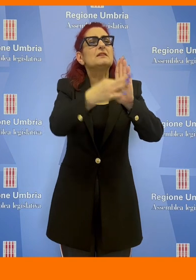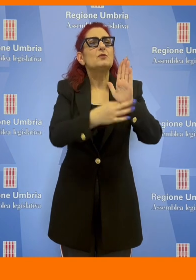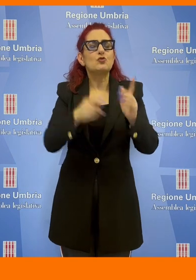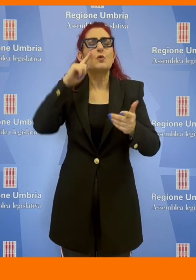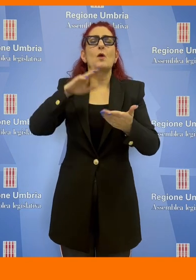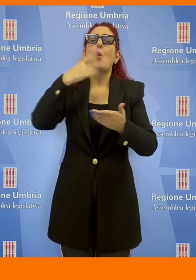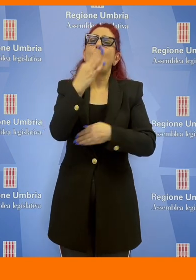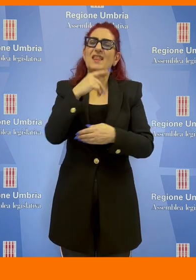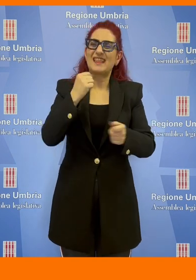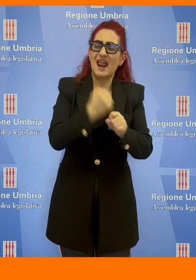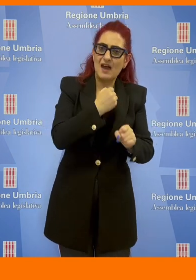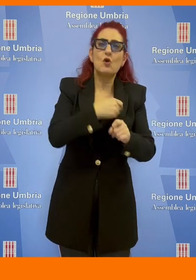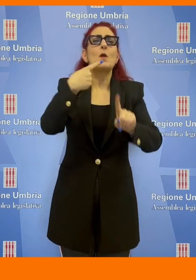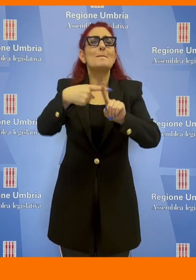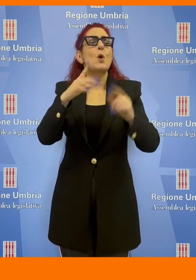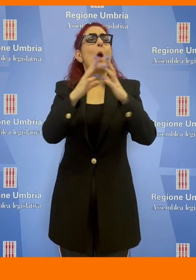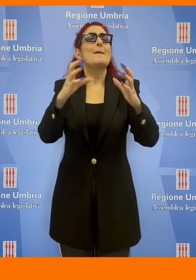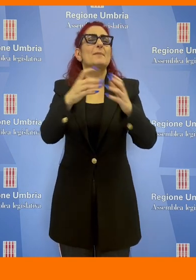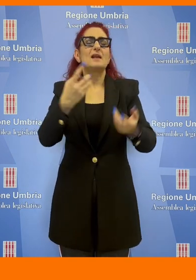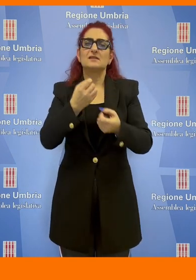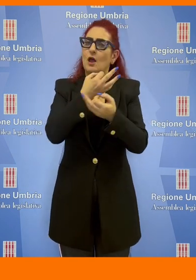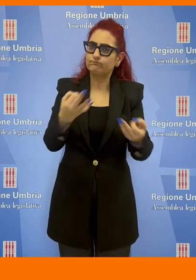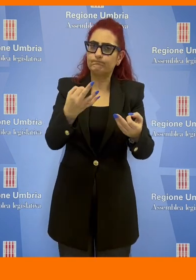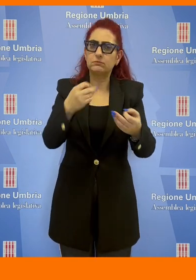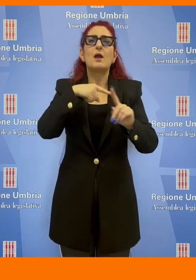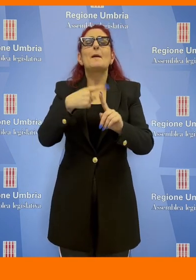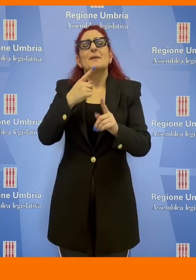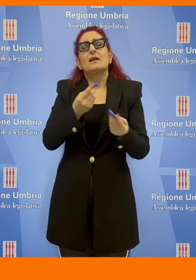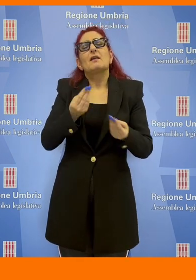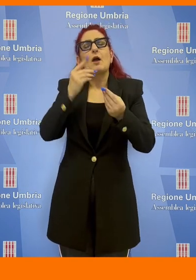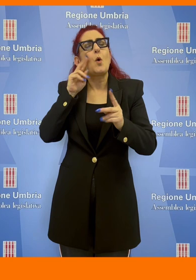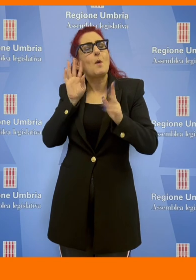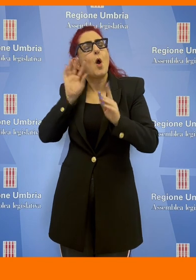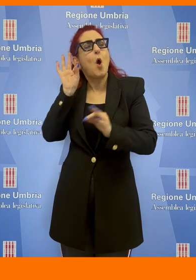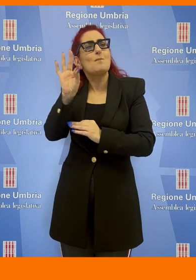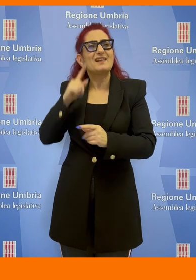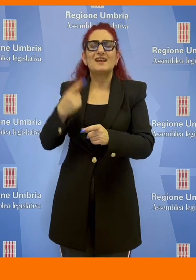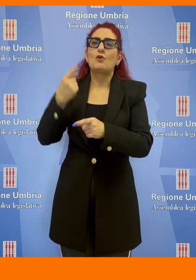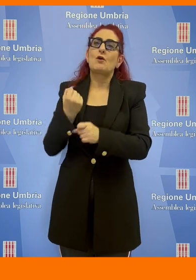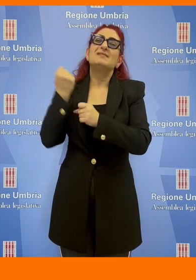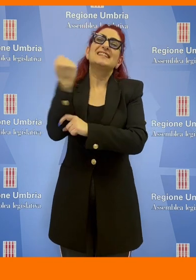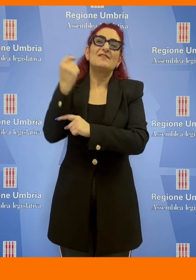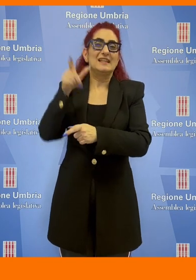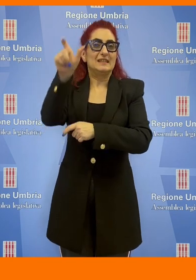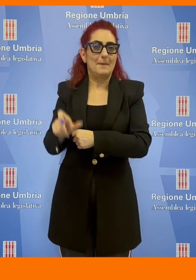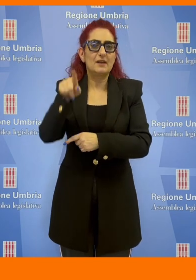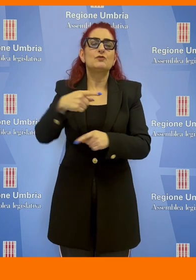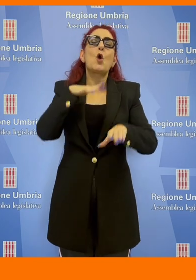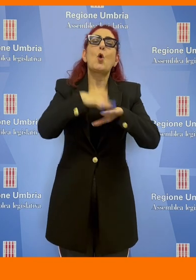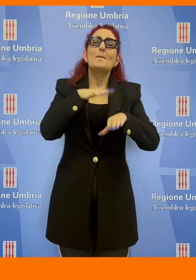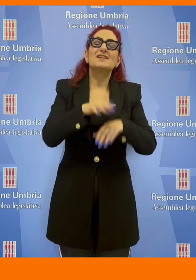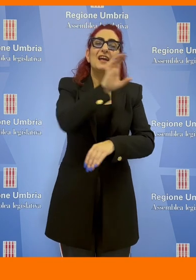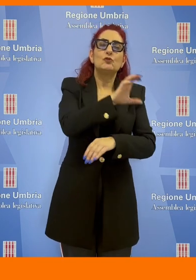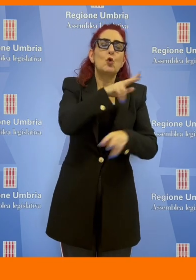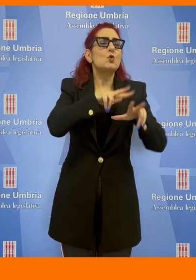lavoro e per la valorizzazione della buona impresa negli appalti dei servizi alla persona, il cui affidamento sia di competenza della Regione, dei comuni,